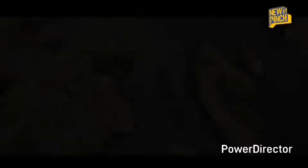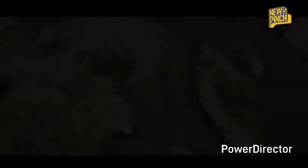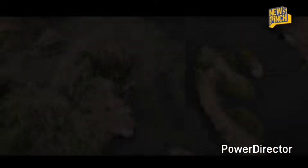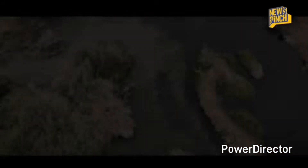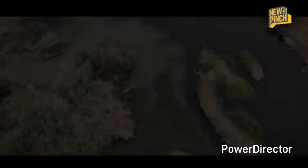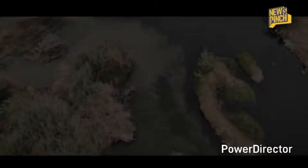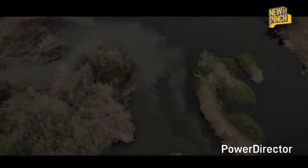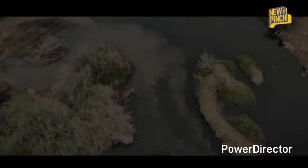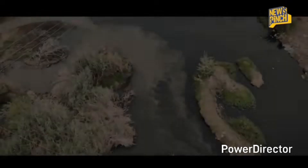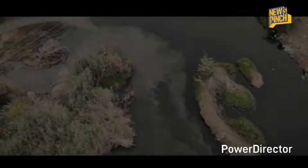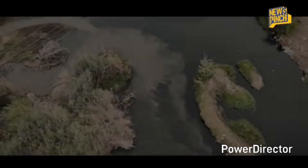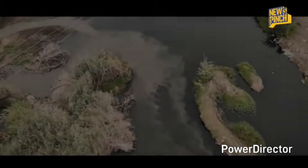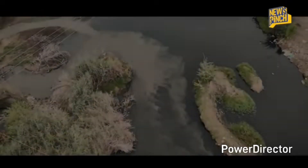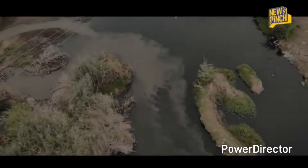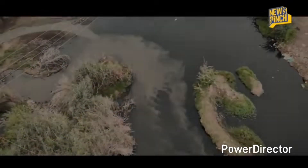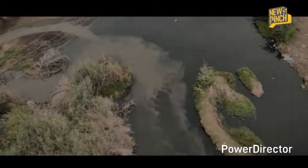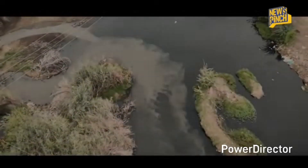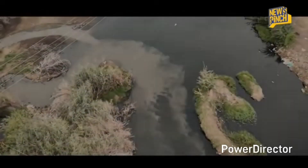मरुधरा